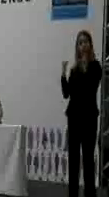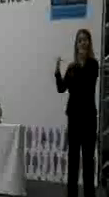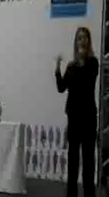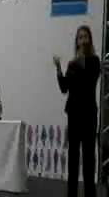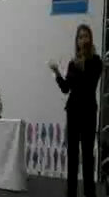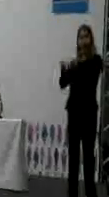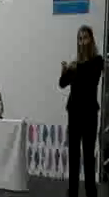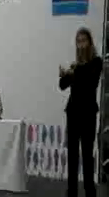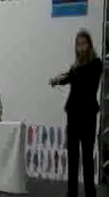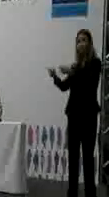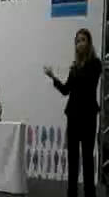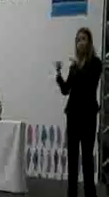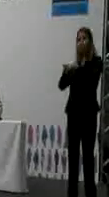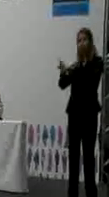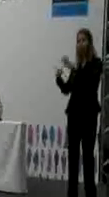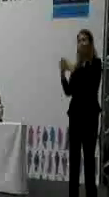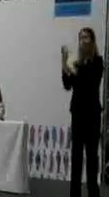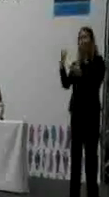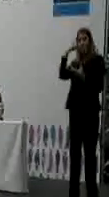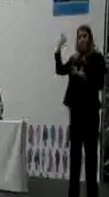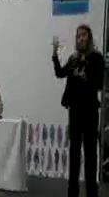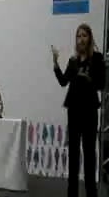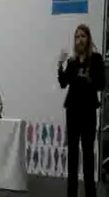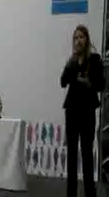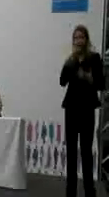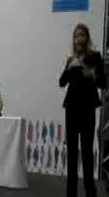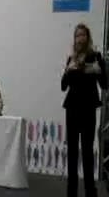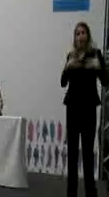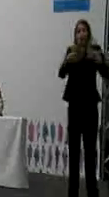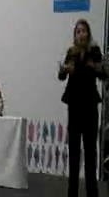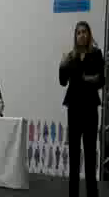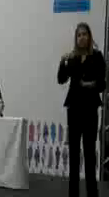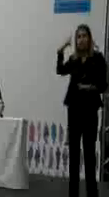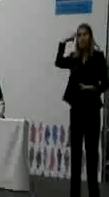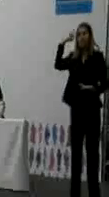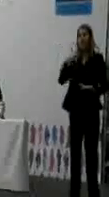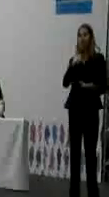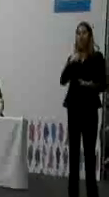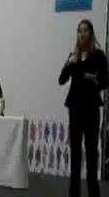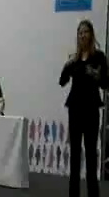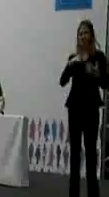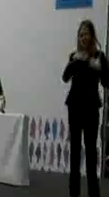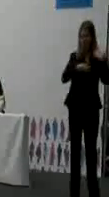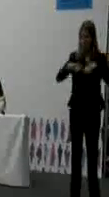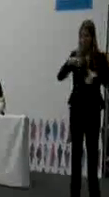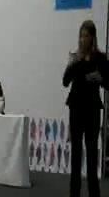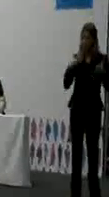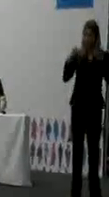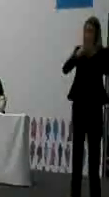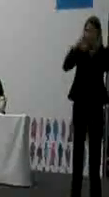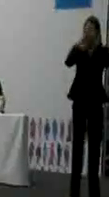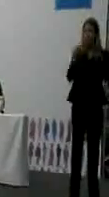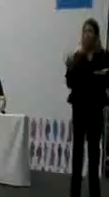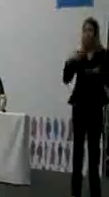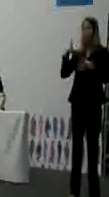que acontece, que é ativo, que fala o coração, que fala o sonho, que fala as angústias de todo mundo em cada espaço